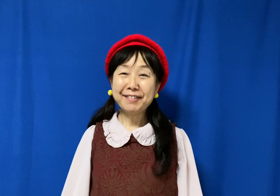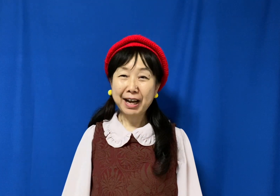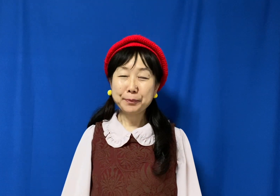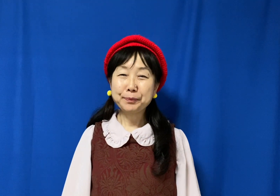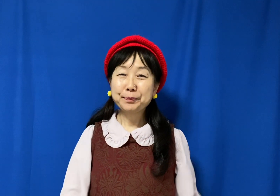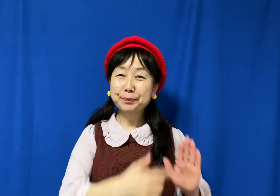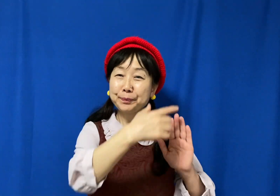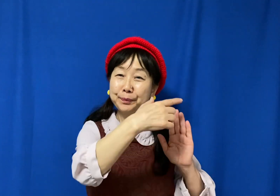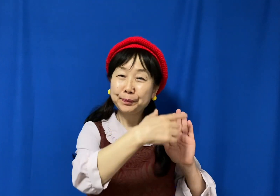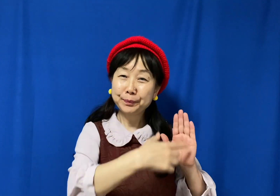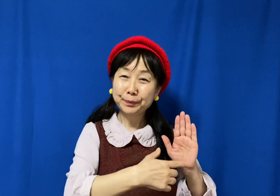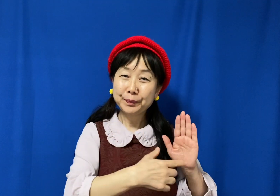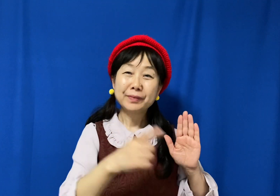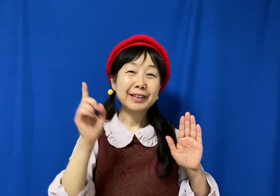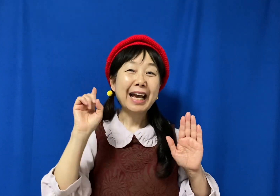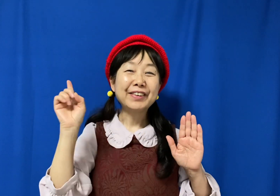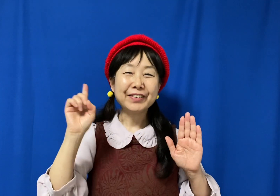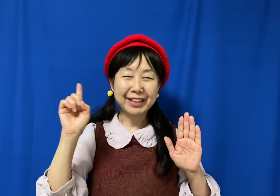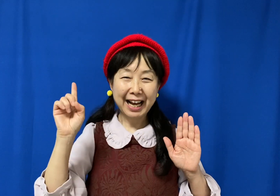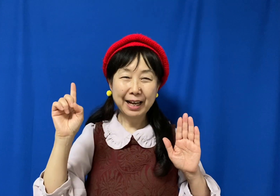ではタイトルが